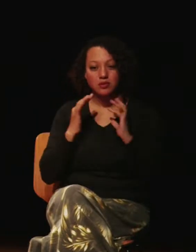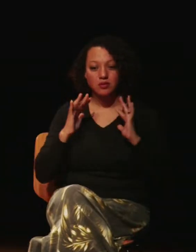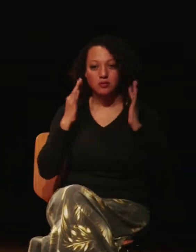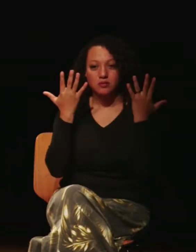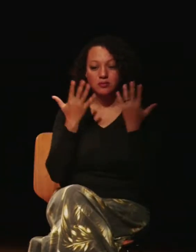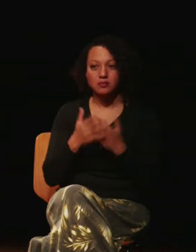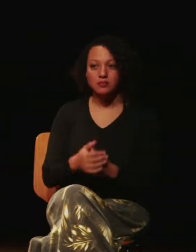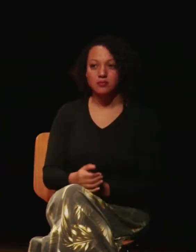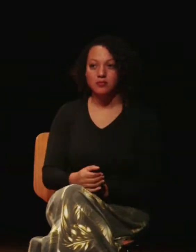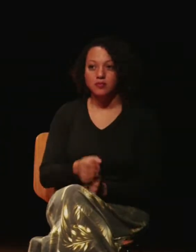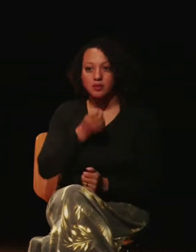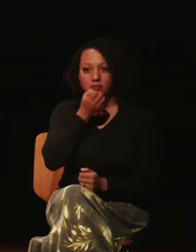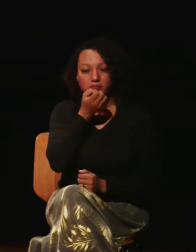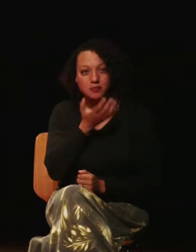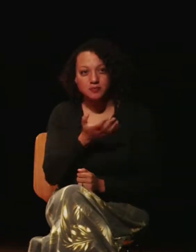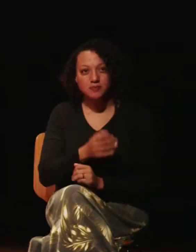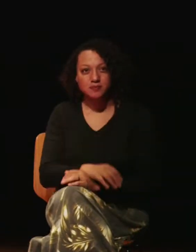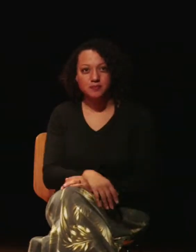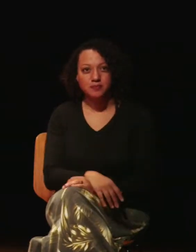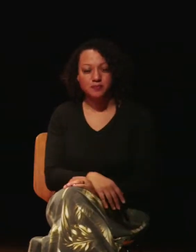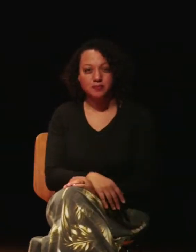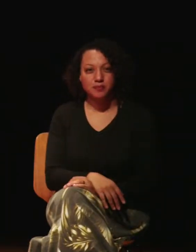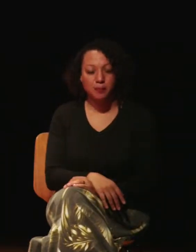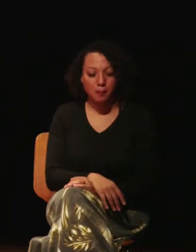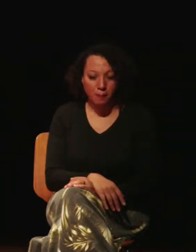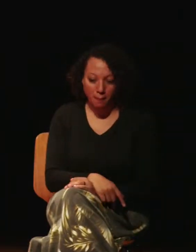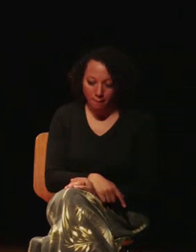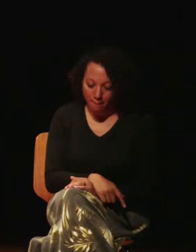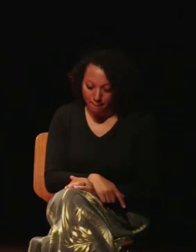sido tão bom quanto está sendo.